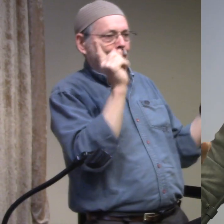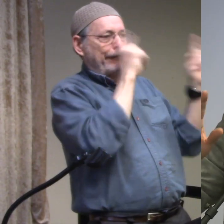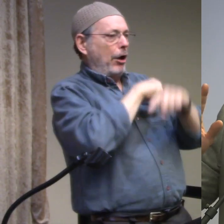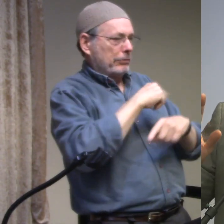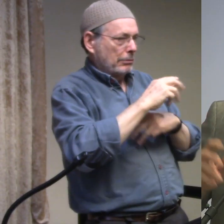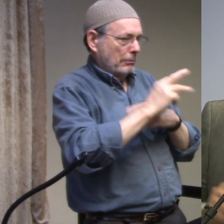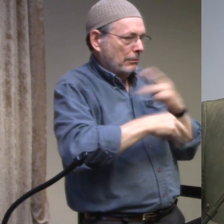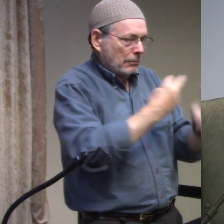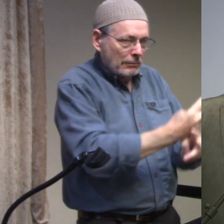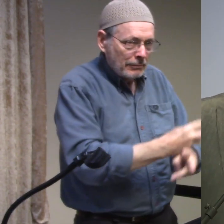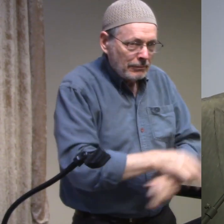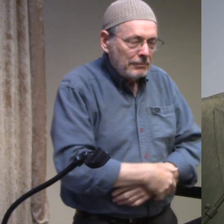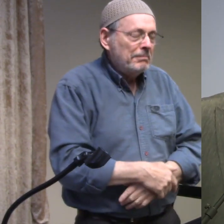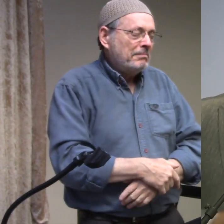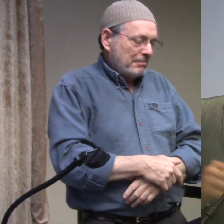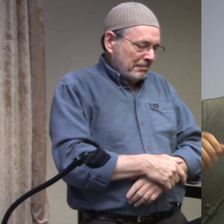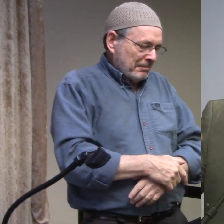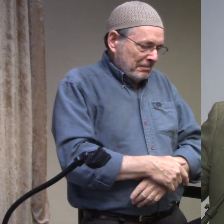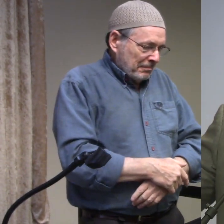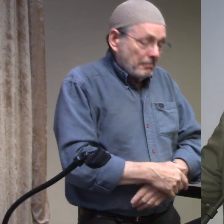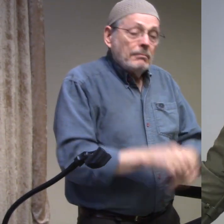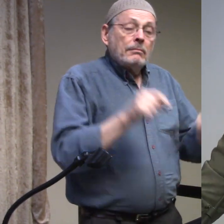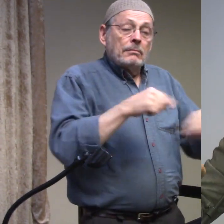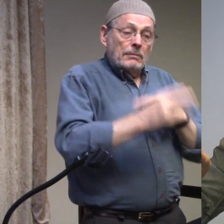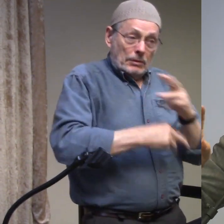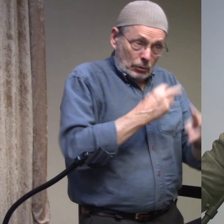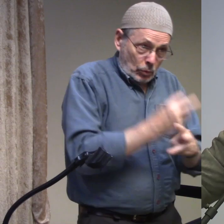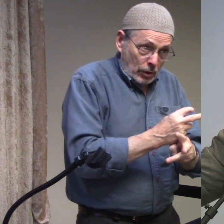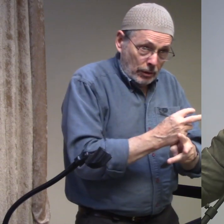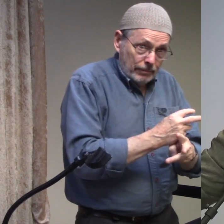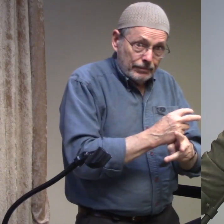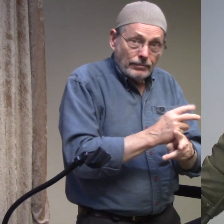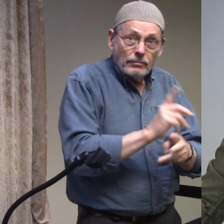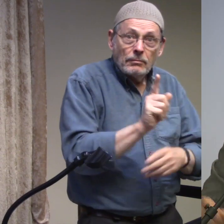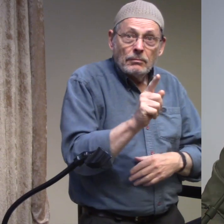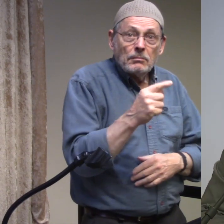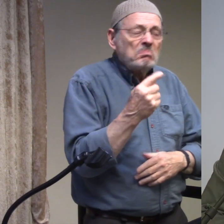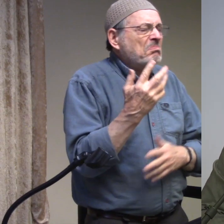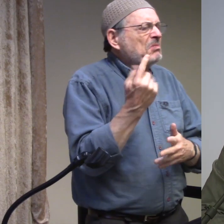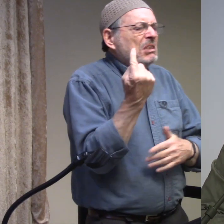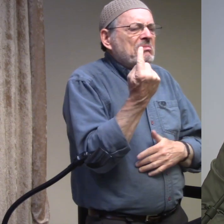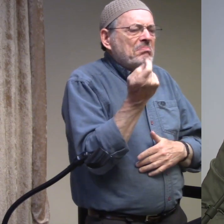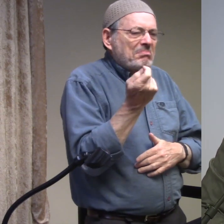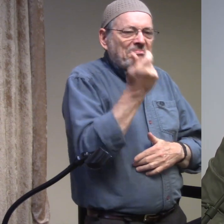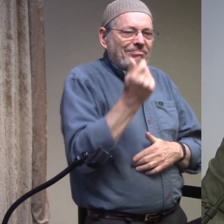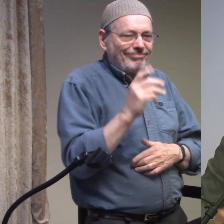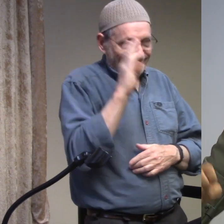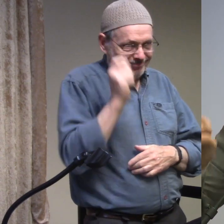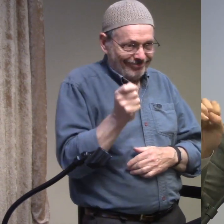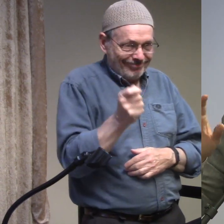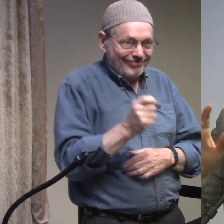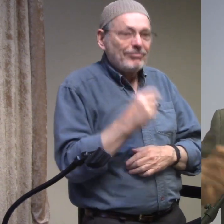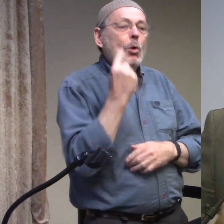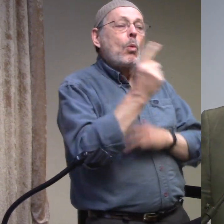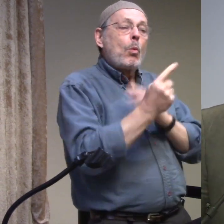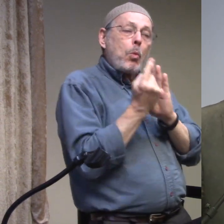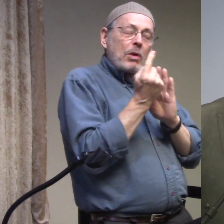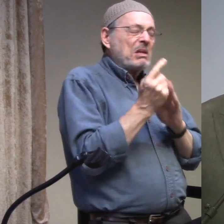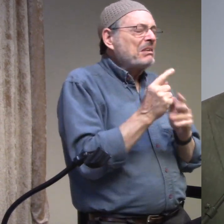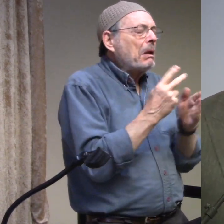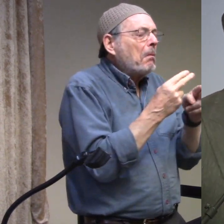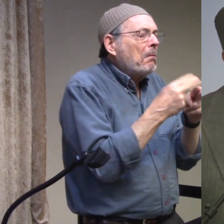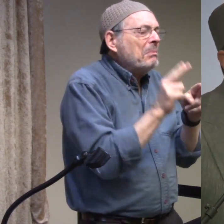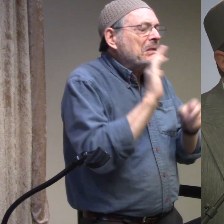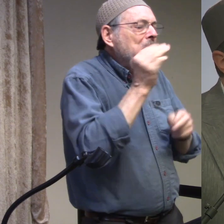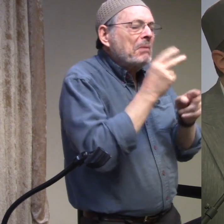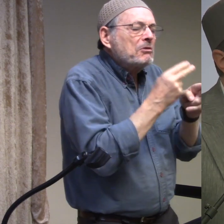الدنيا ساعة فاجعلها طاعة. This world is only but an hour. So make it obedience to